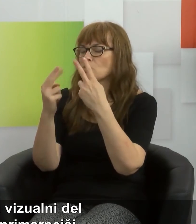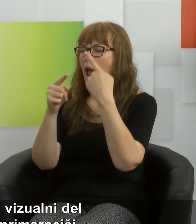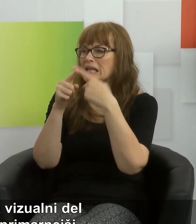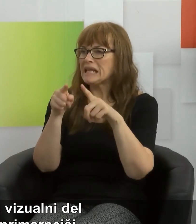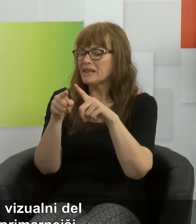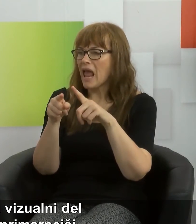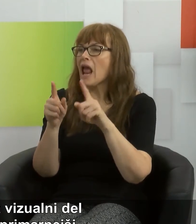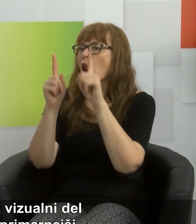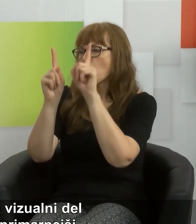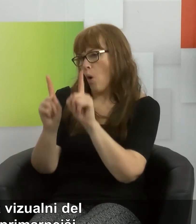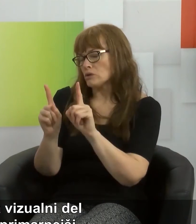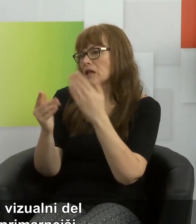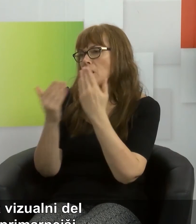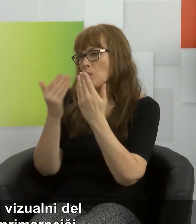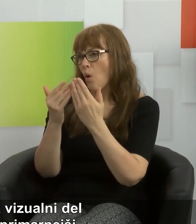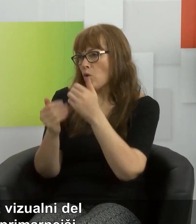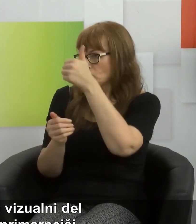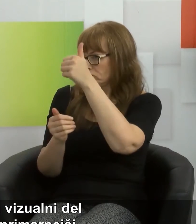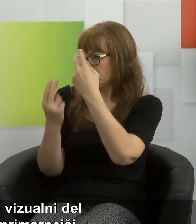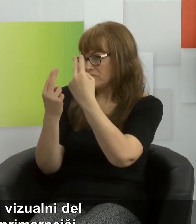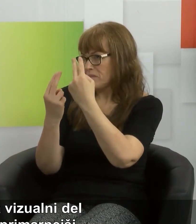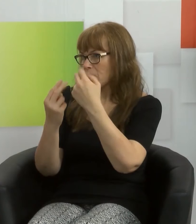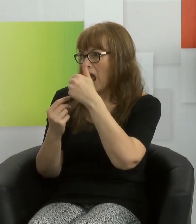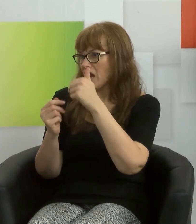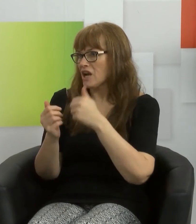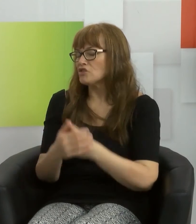del postane mogoče celo primarnejši. Ne?